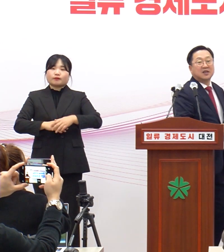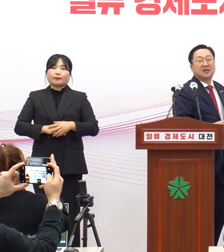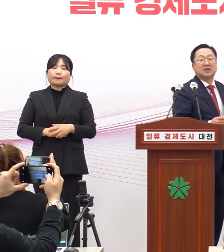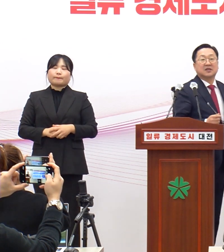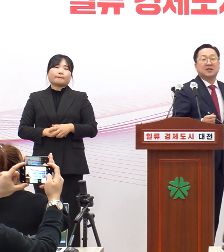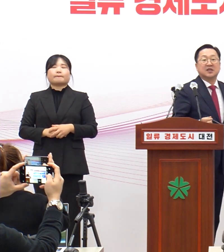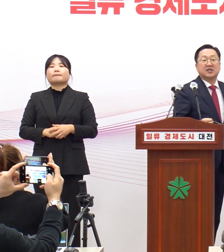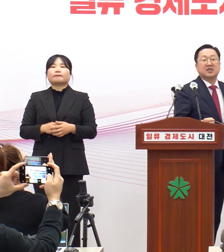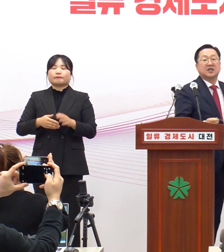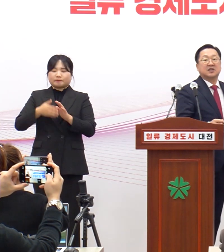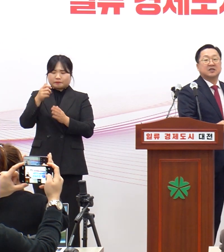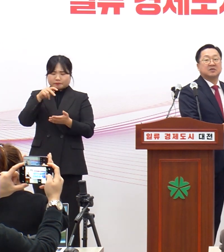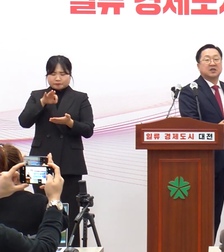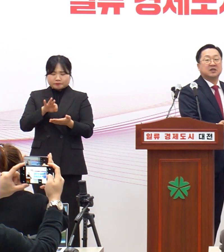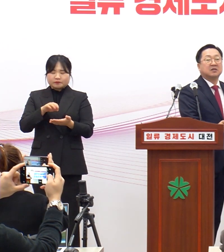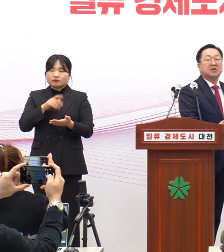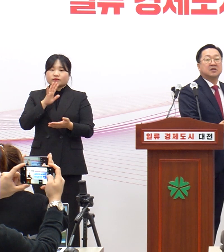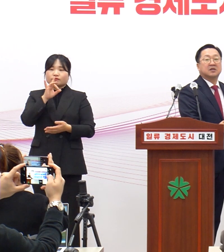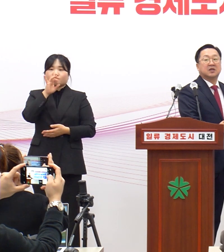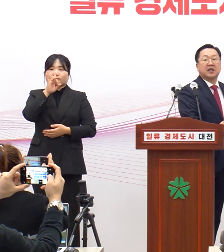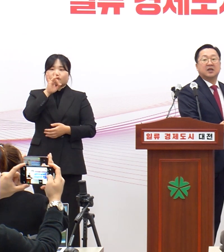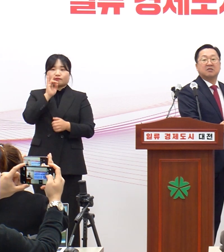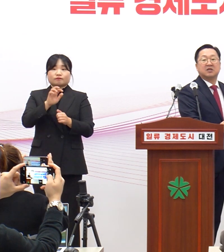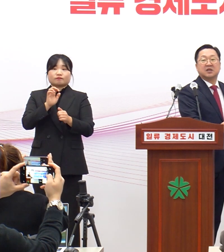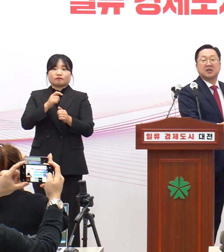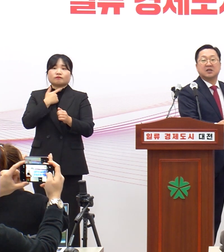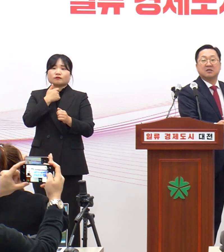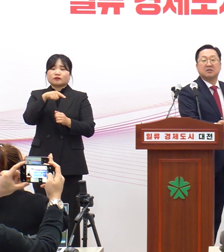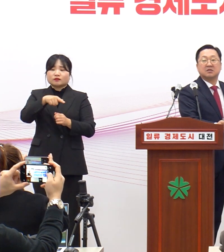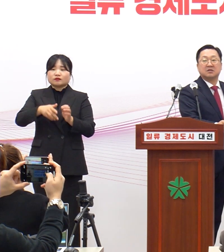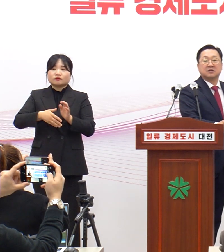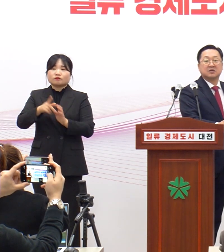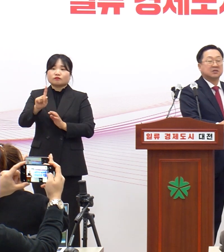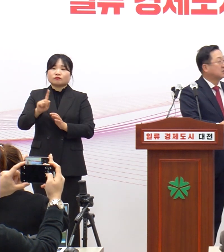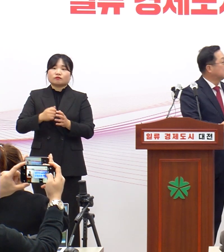그래서 제가 굉장히 질책을 했습니다. 이걸 다리라고 생각해요.